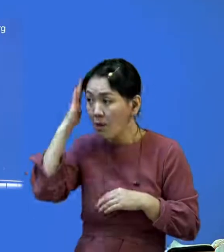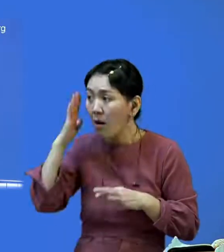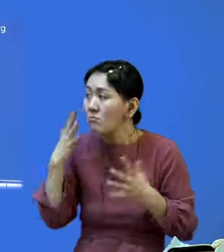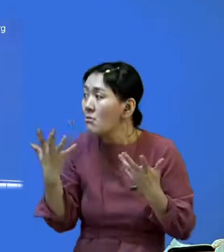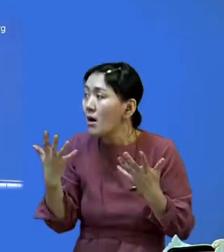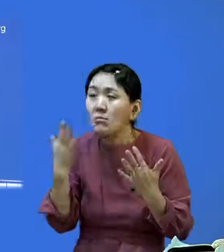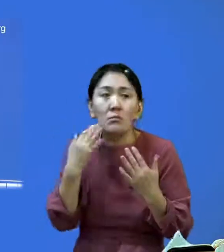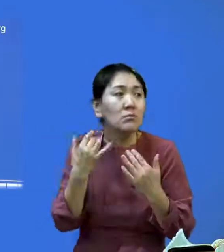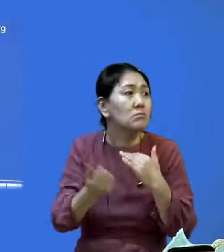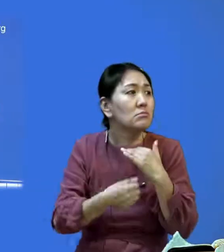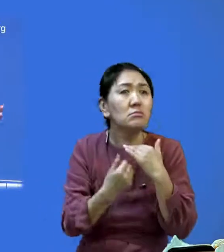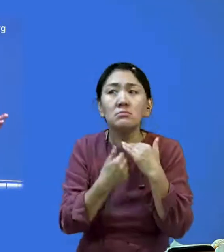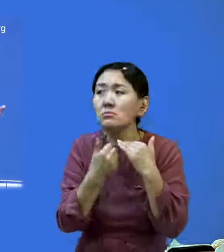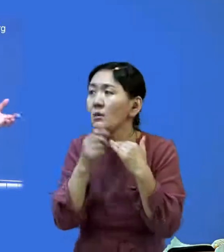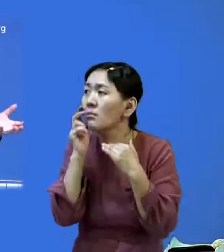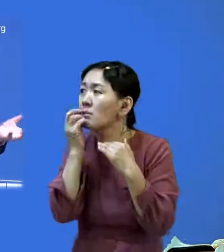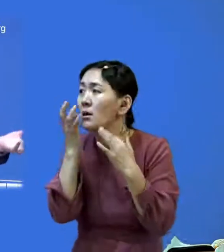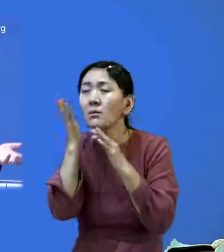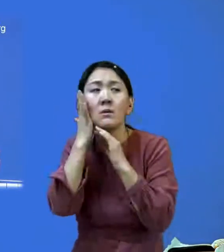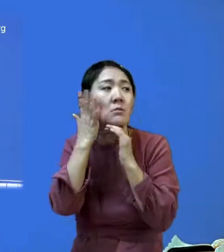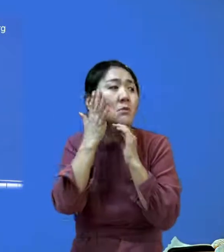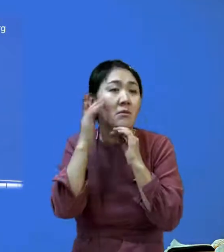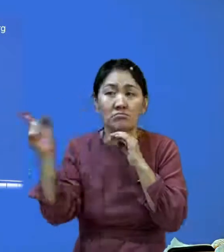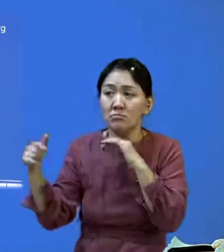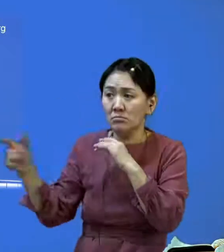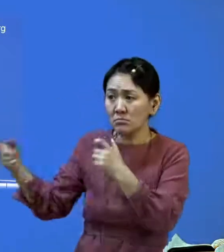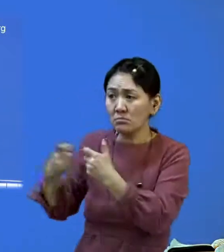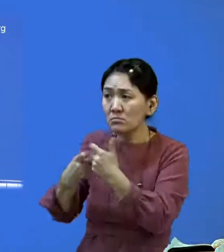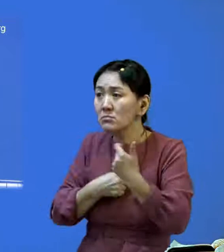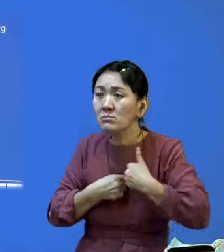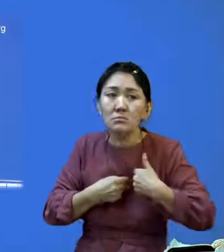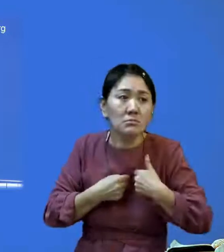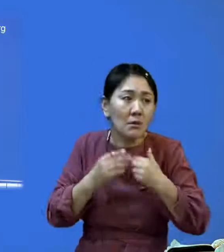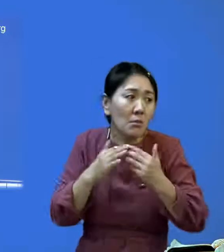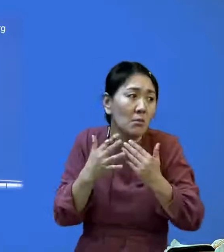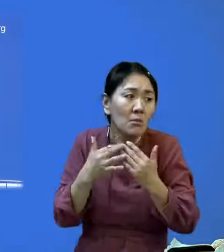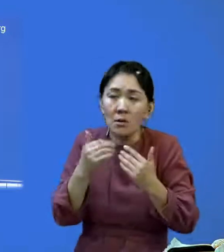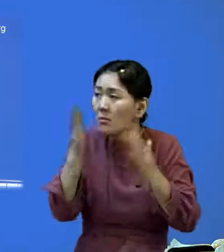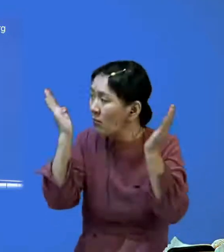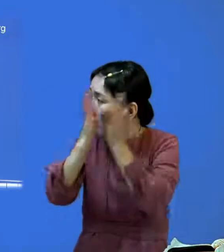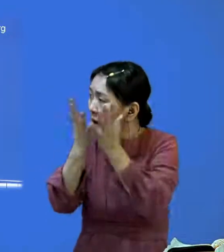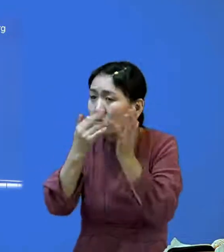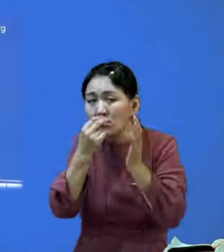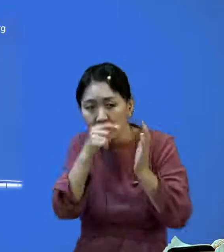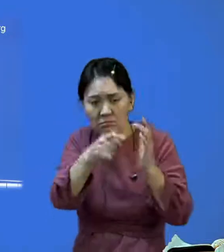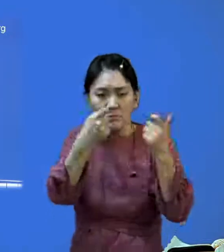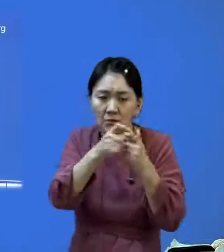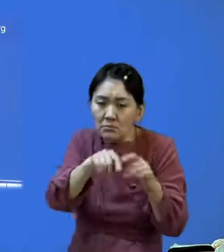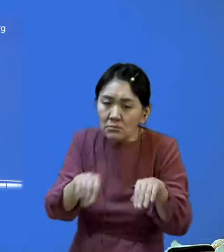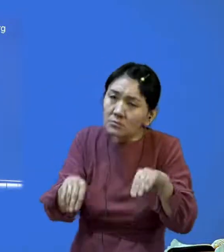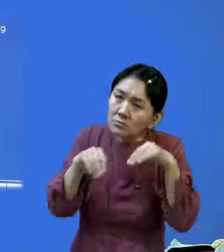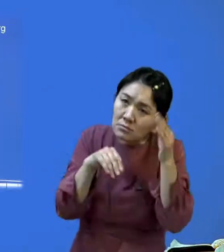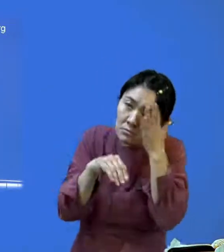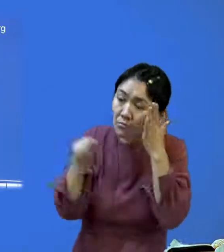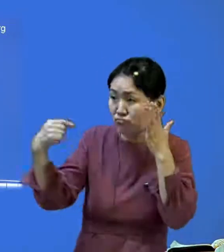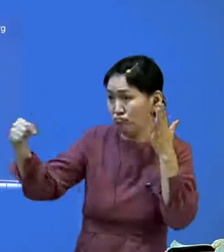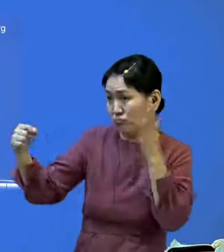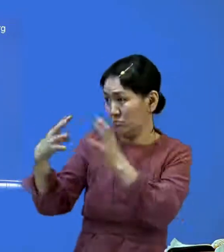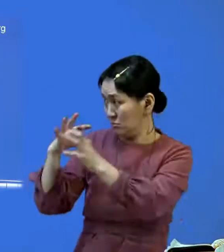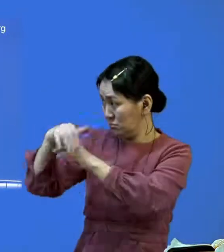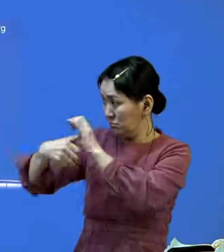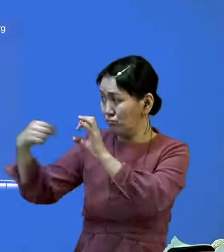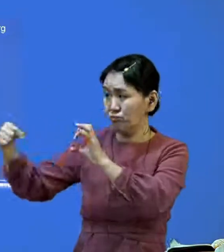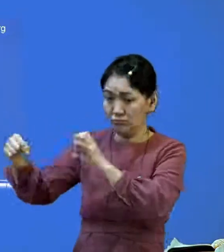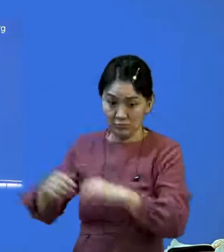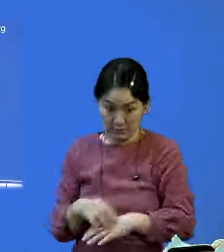өнчин хүүхдүүд, тийм ээ, гэр оронгүй хүмүүс л ийм зүйлд санаа зовдөг шүү дээ. Тийм зүйл бол бүгд л харийнхан чармаан